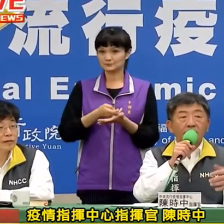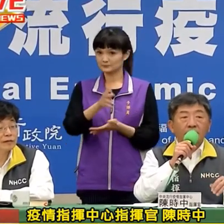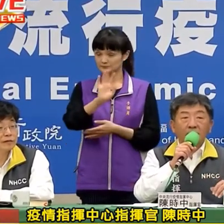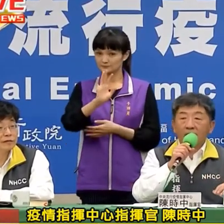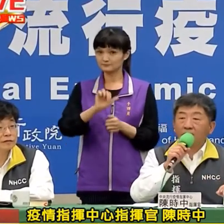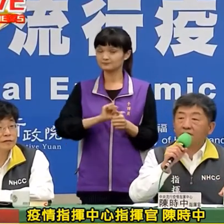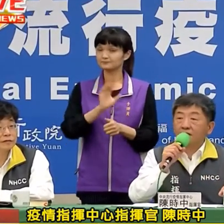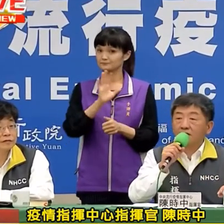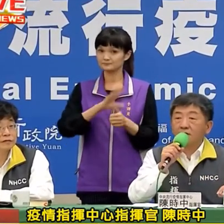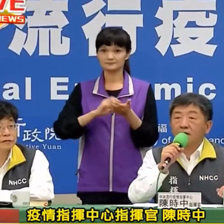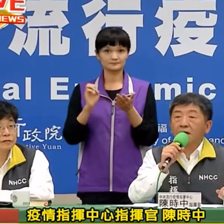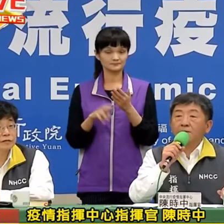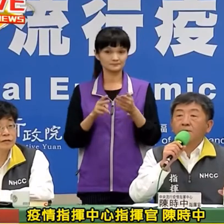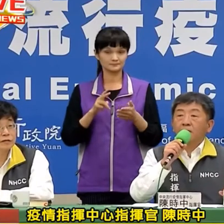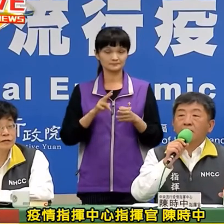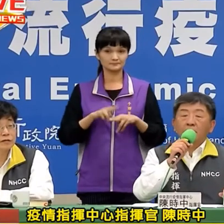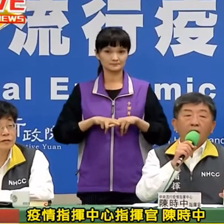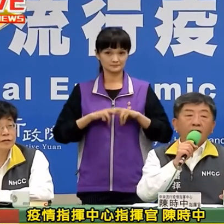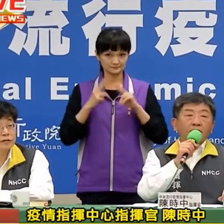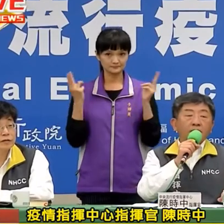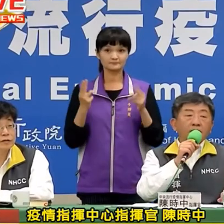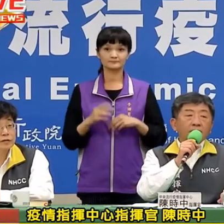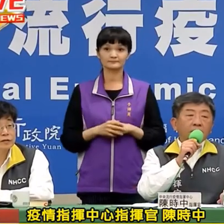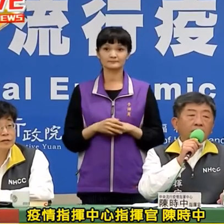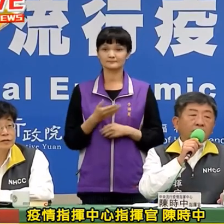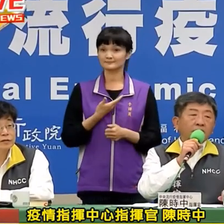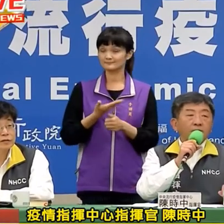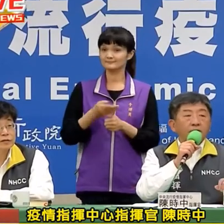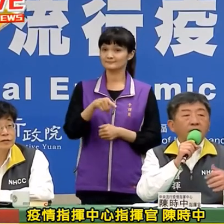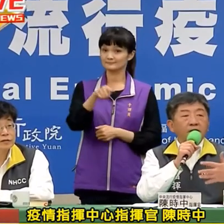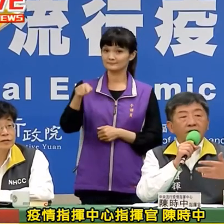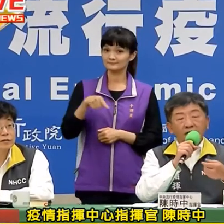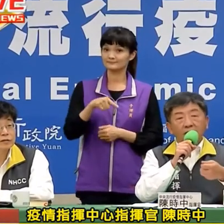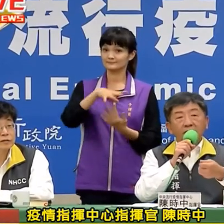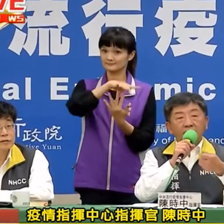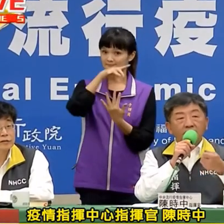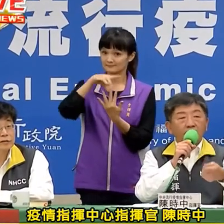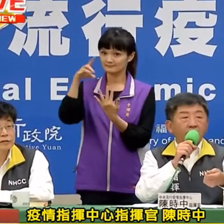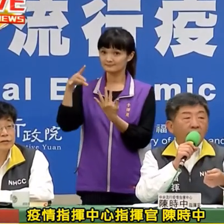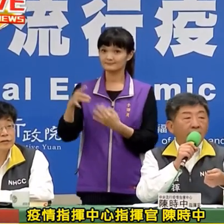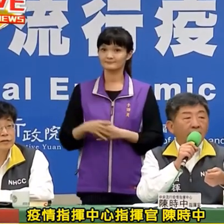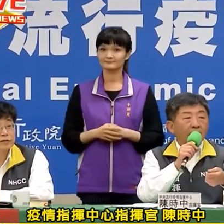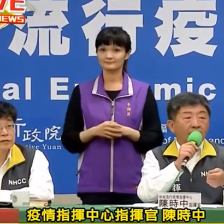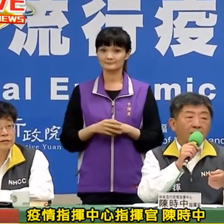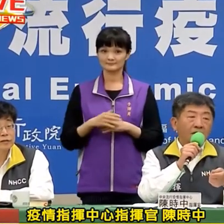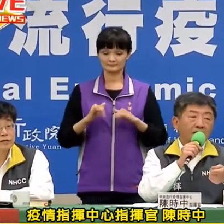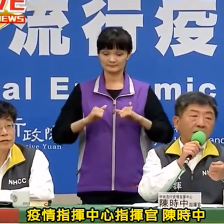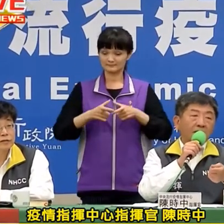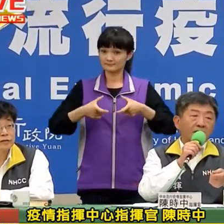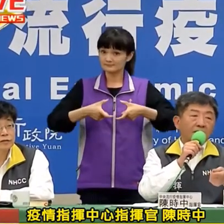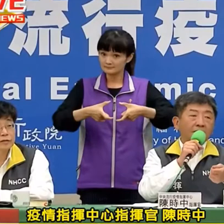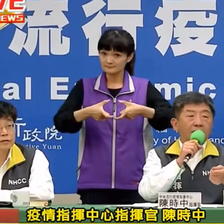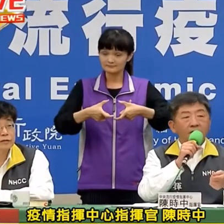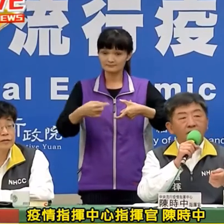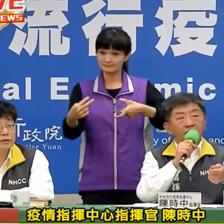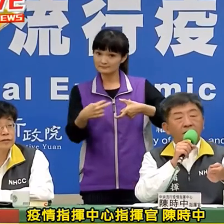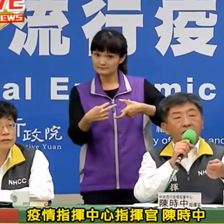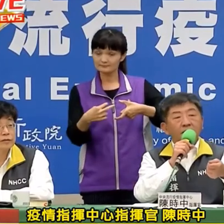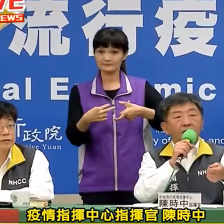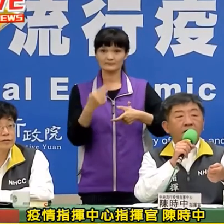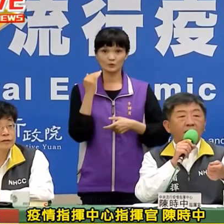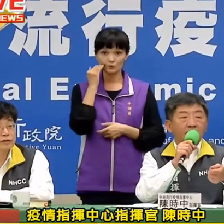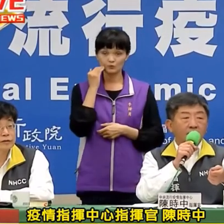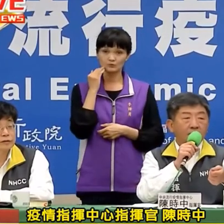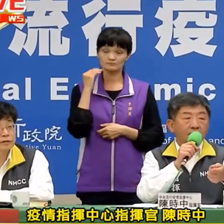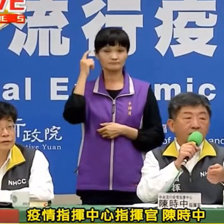如就把这个规定把它放松来，好，让就是不管，反正你有一个健保卡，好，你要买小孩的，好，